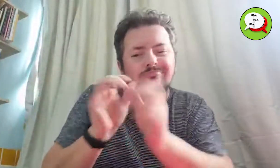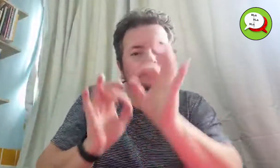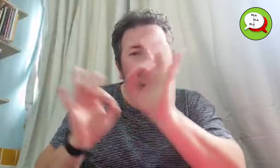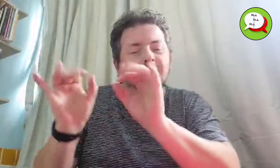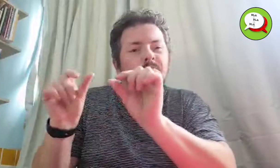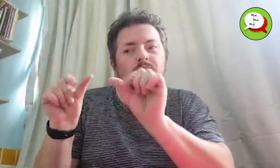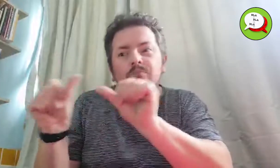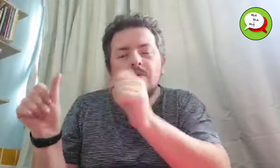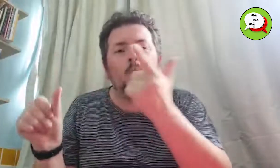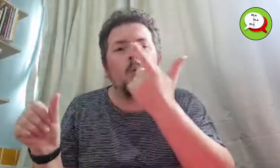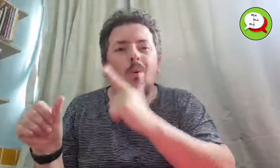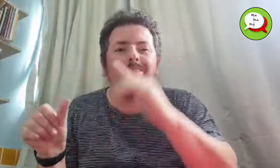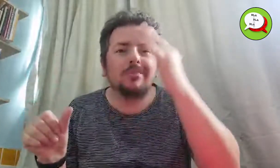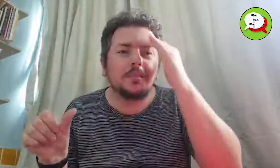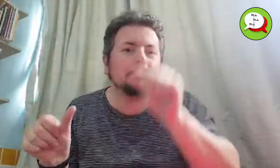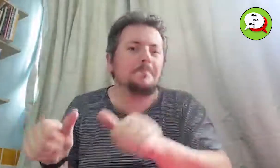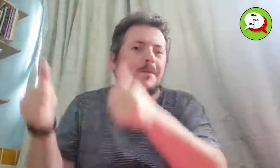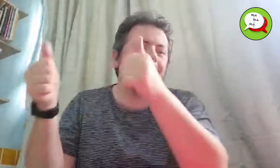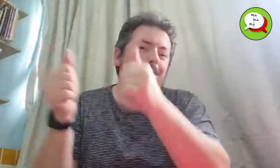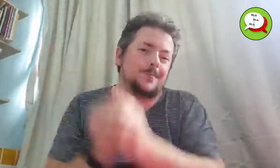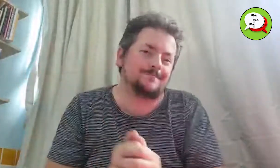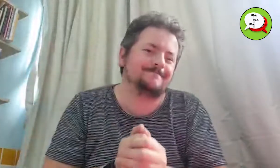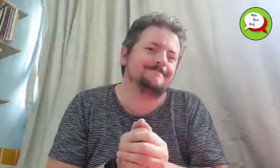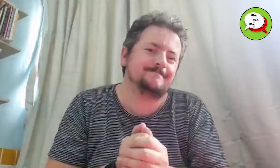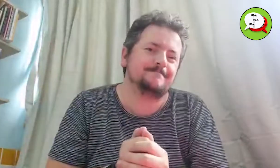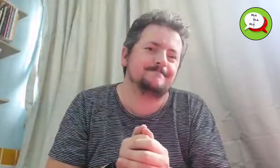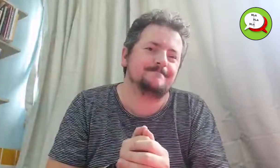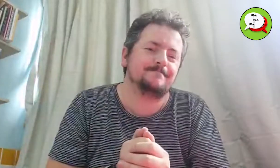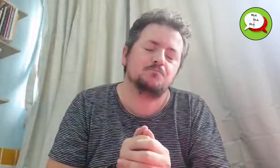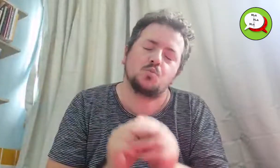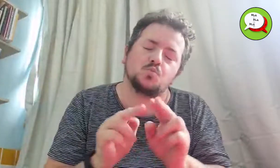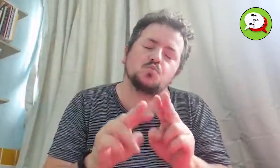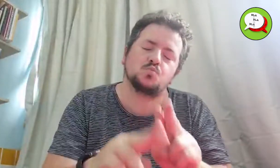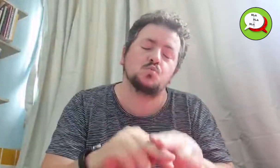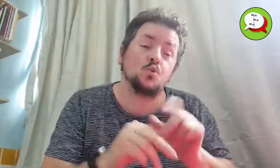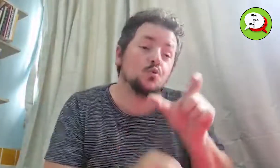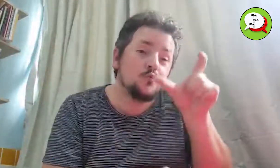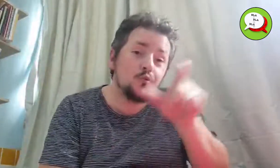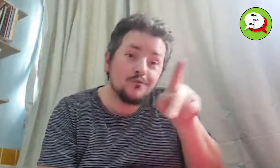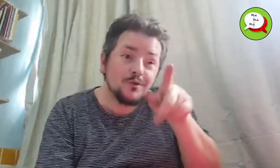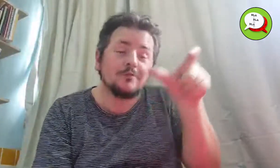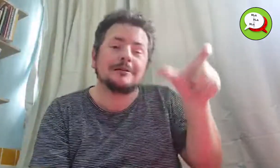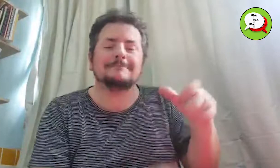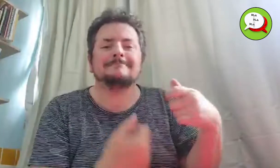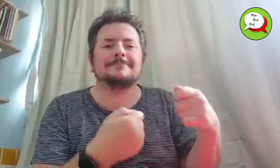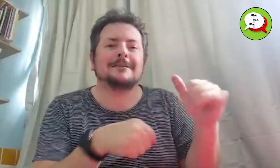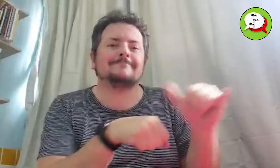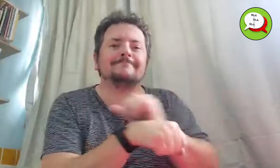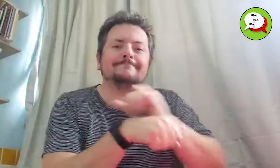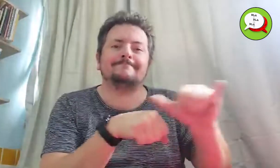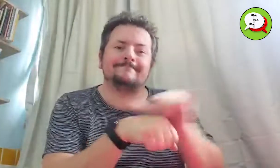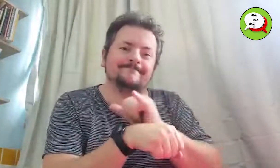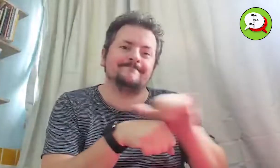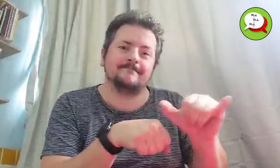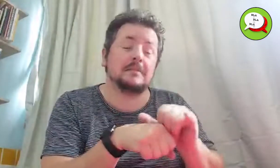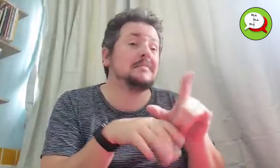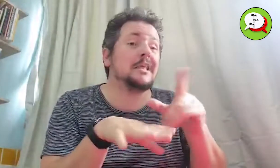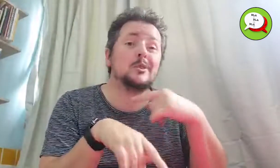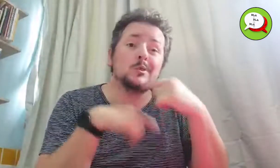objetivo nunca. Então, por isso, os professores precisam utilizar estratégias específicas. E se algum professor quiser alguma